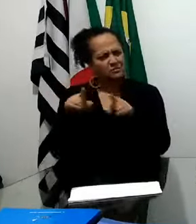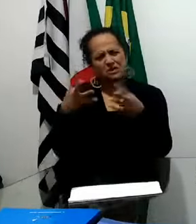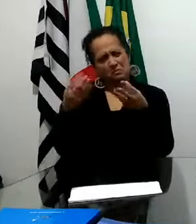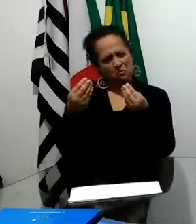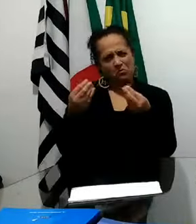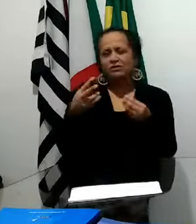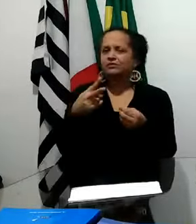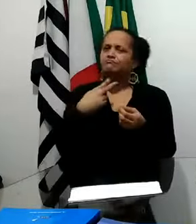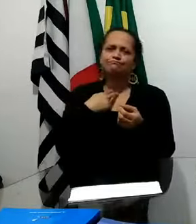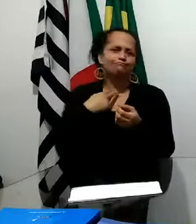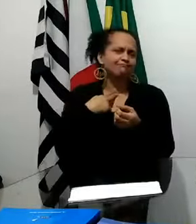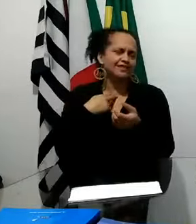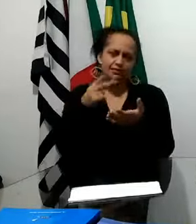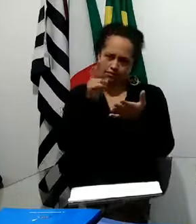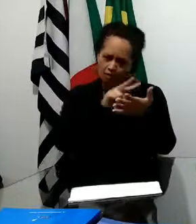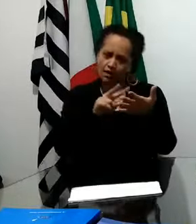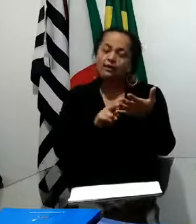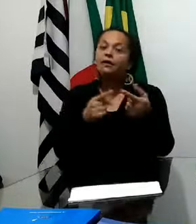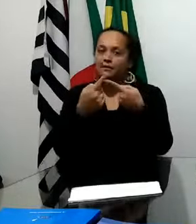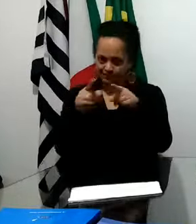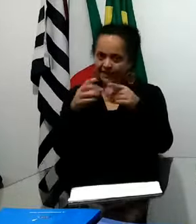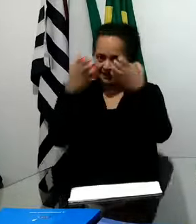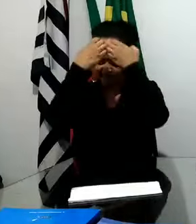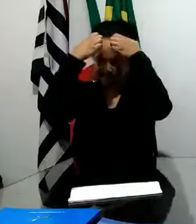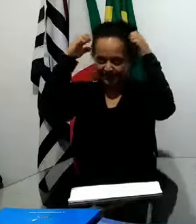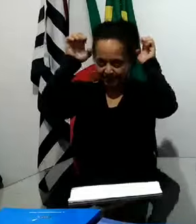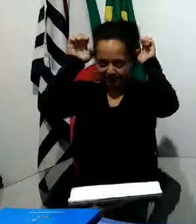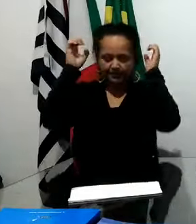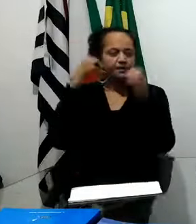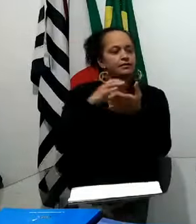conseguir ler. Mas olha só o que diz em Esther,